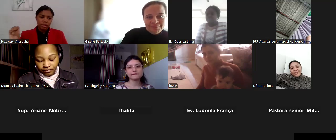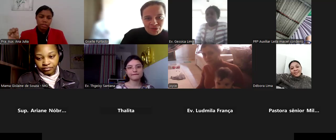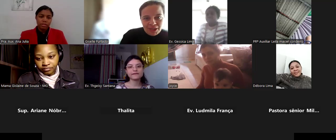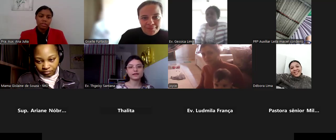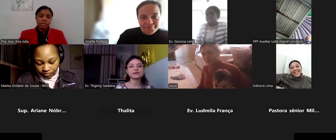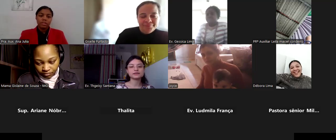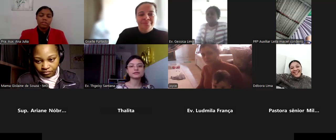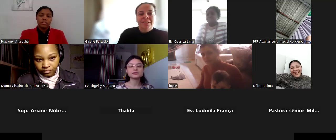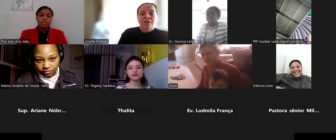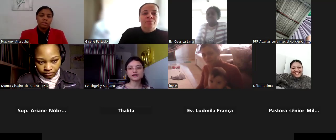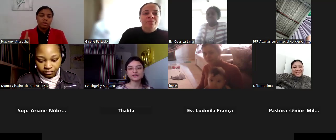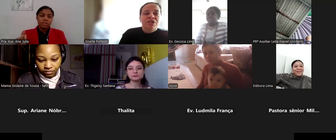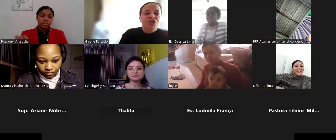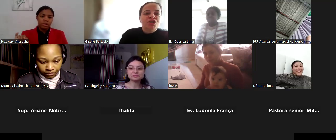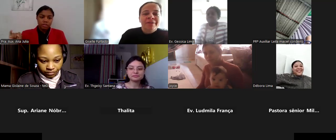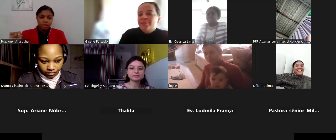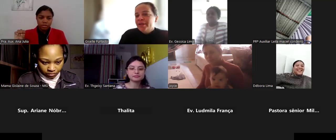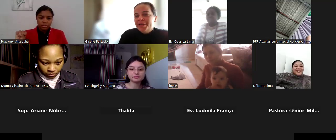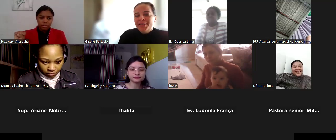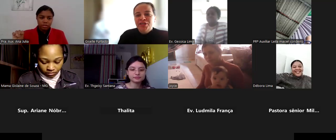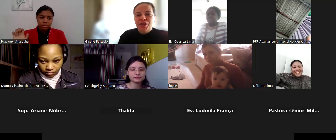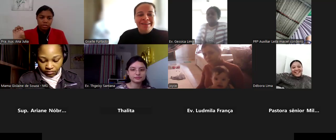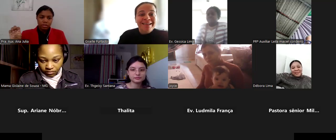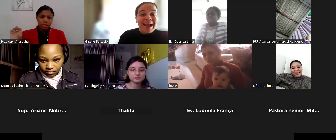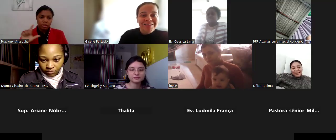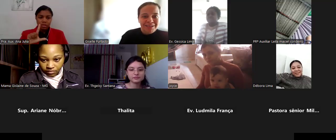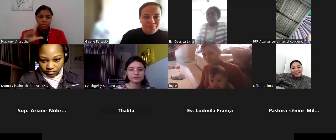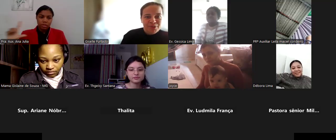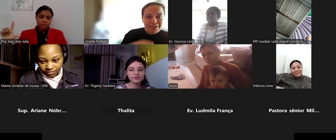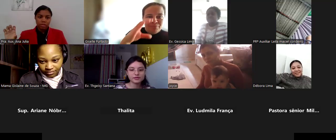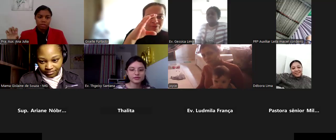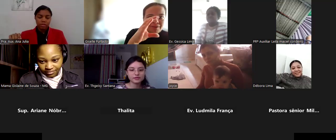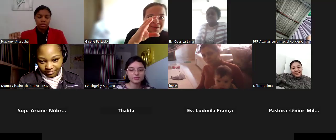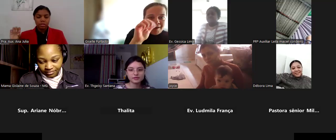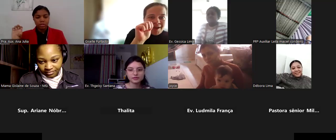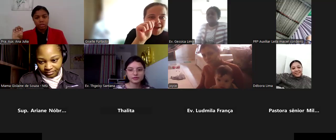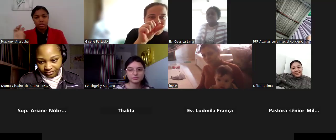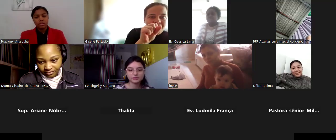Ok? Se a gente tivesse alguém aqui que se chamasse Cássia, por exemplo. Cássia.